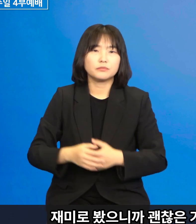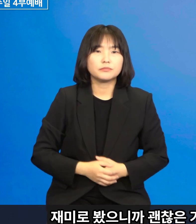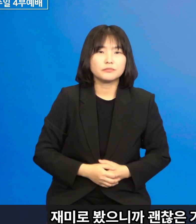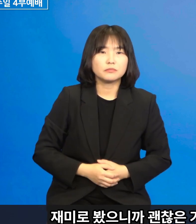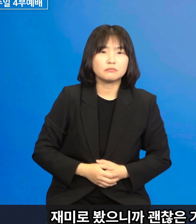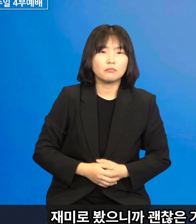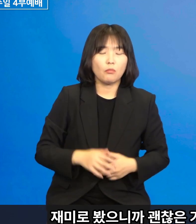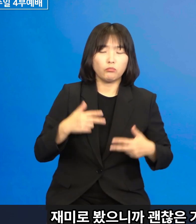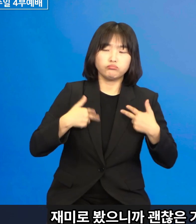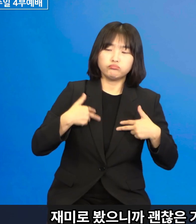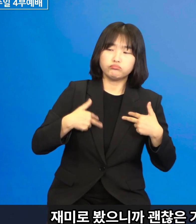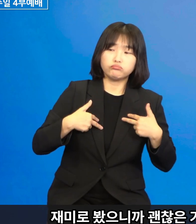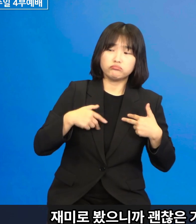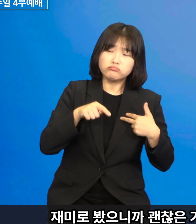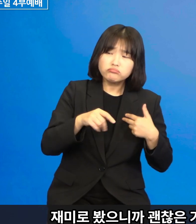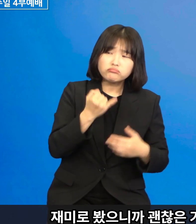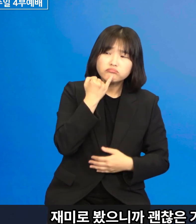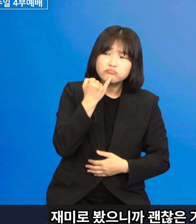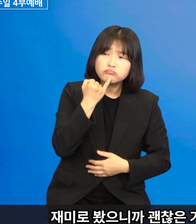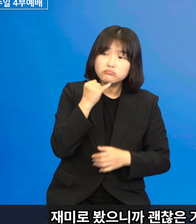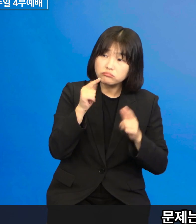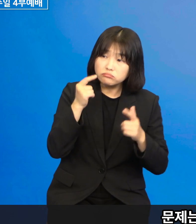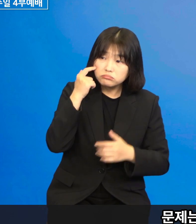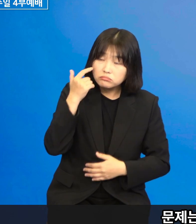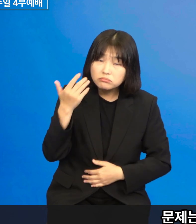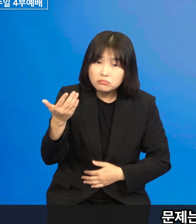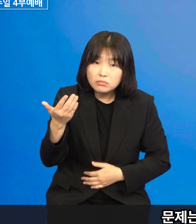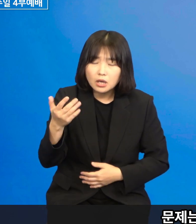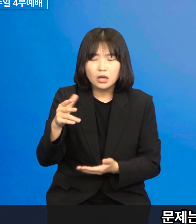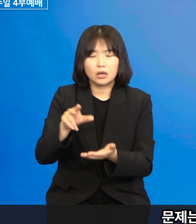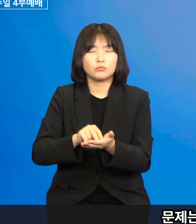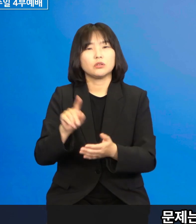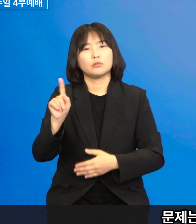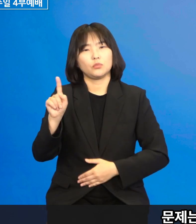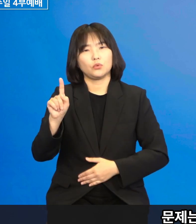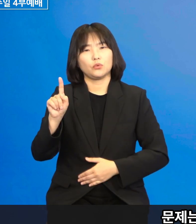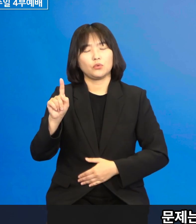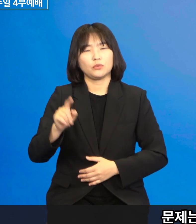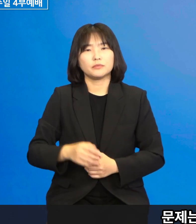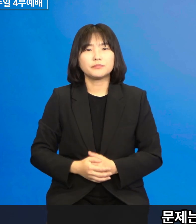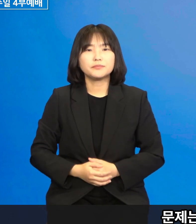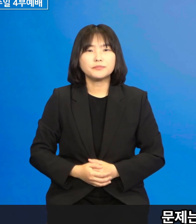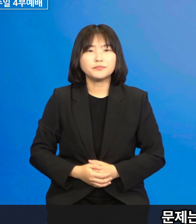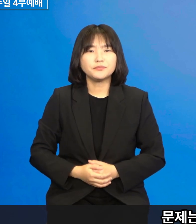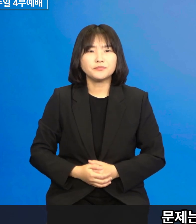재미를 봤으니까 괜찮은 거 아닙니까? 라고 얘기를 하는데 문제는 무엇이냐면